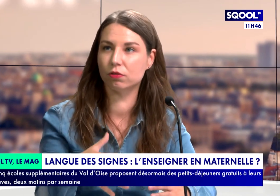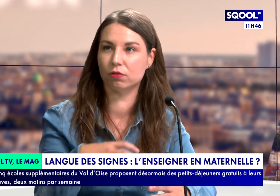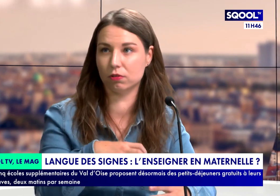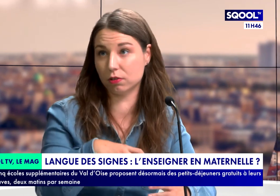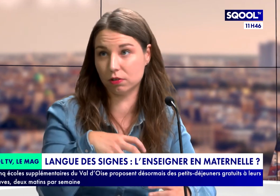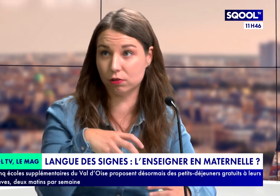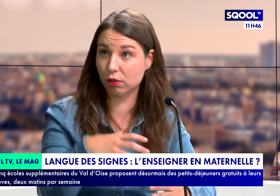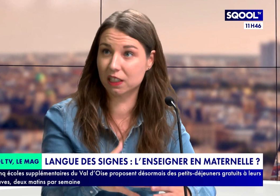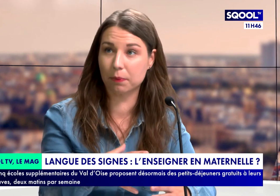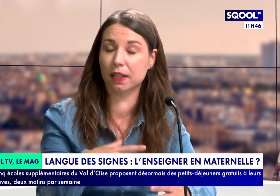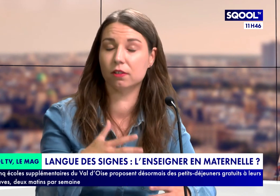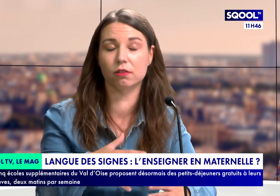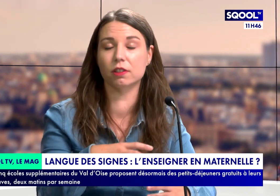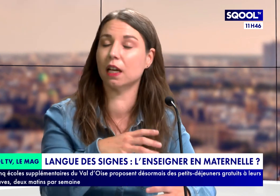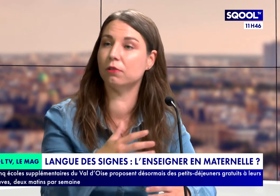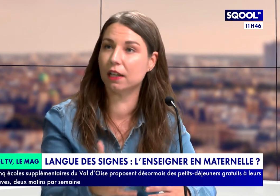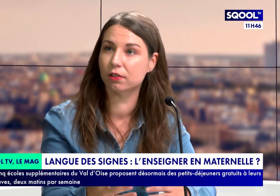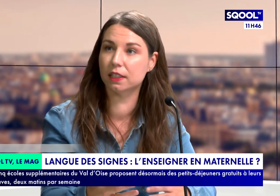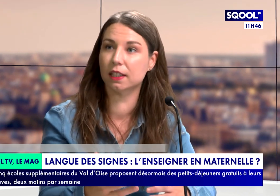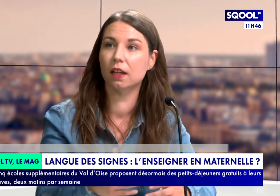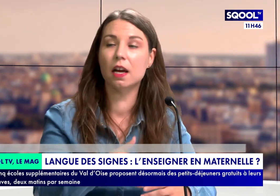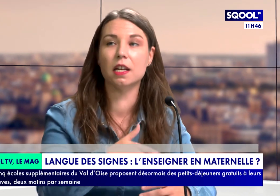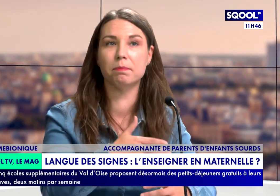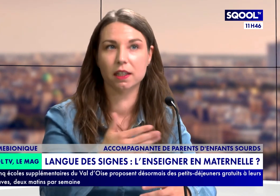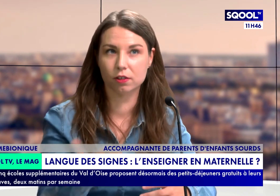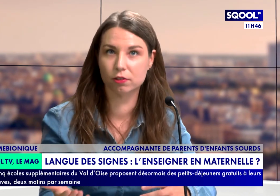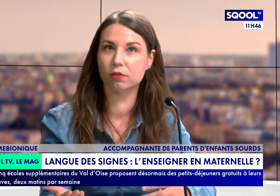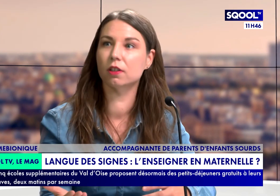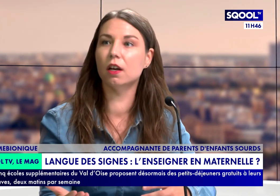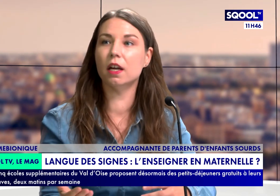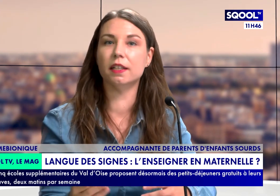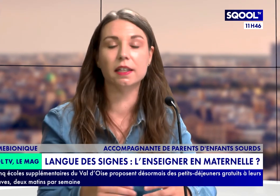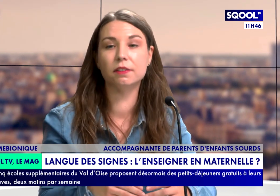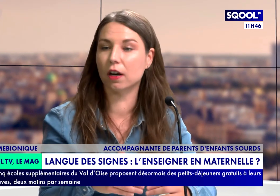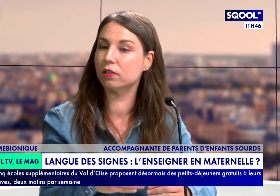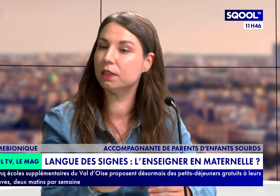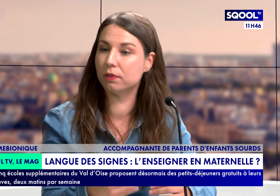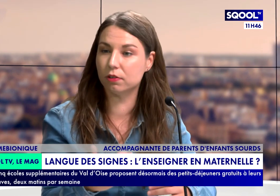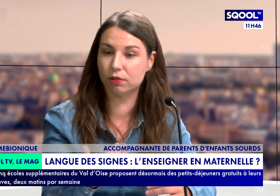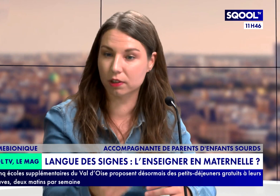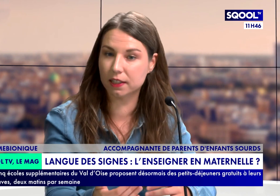le handicap. Qu'est-ce que le handicap de la surdité ? Les personnes sourdes ? Il y a différents types de surdité.